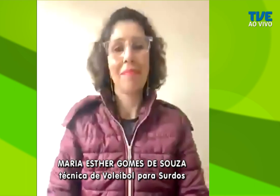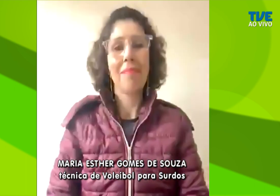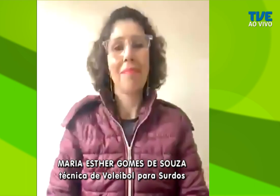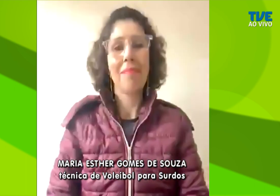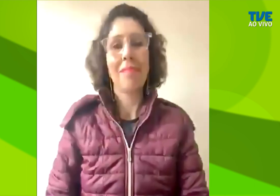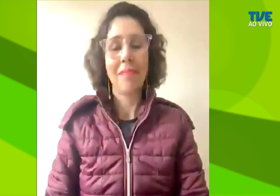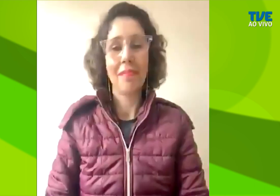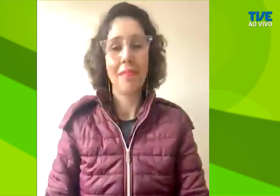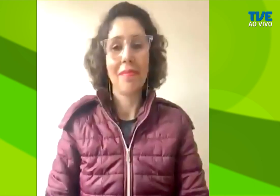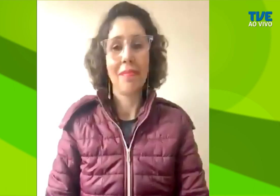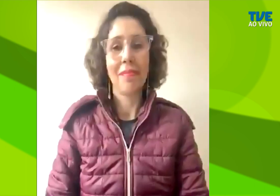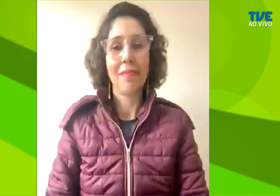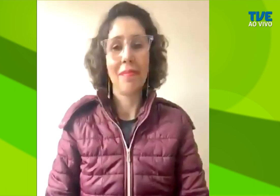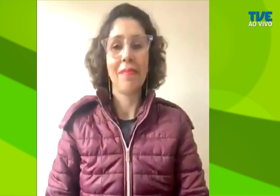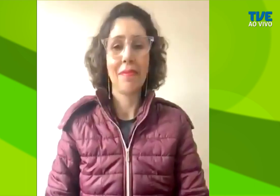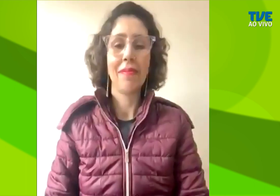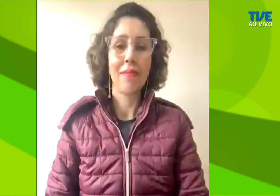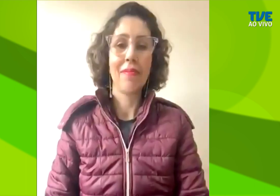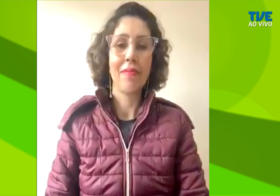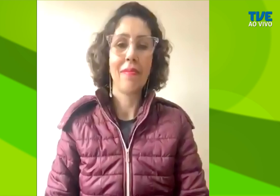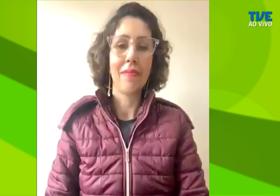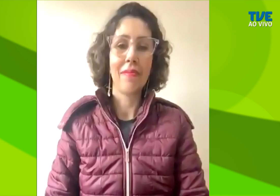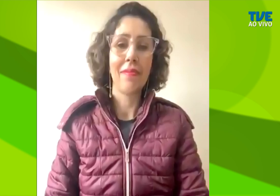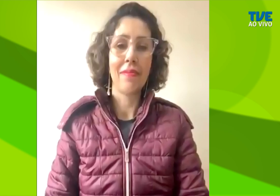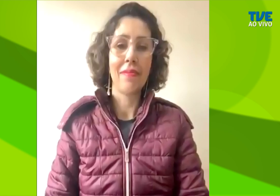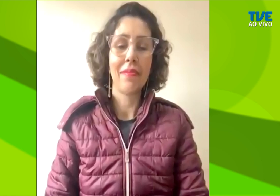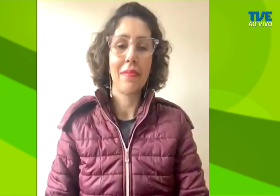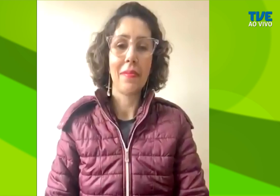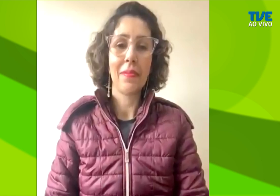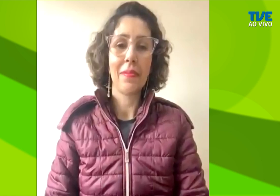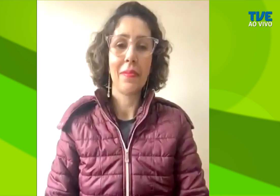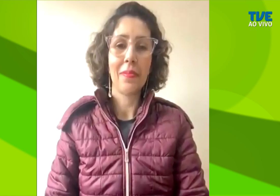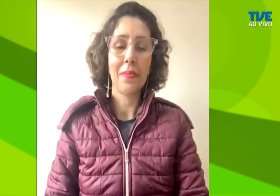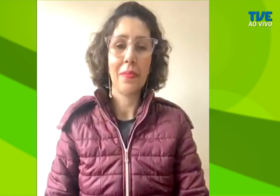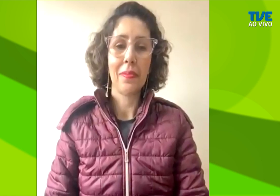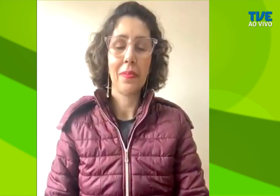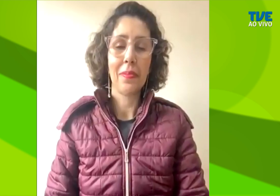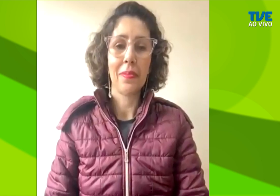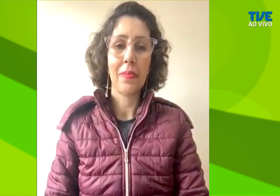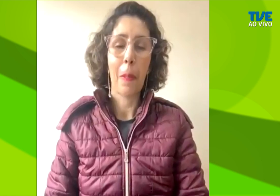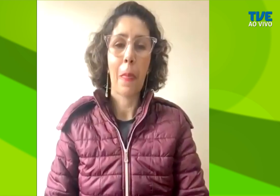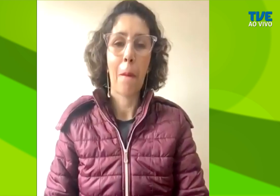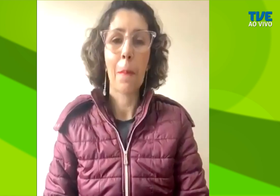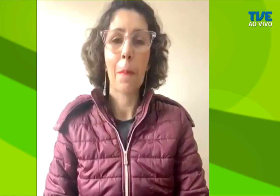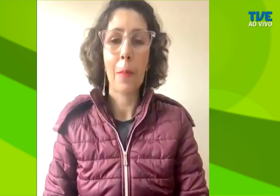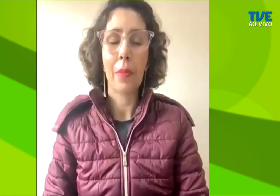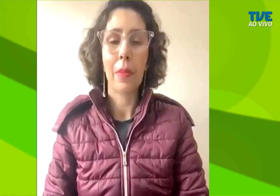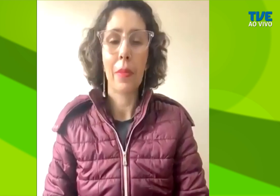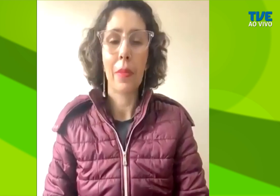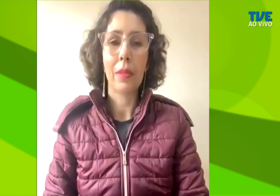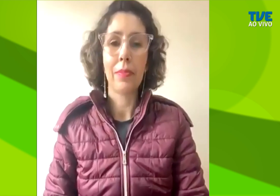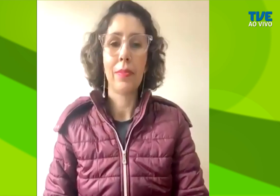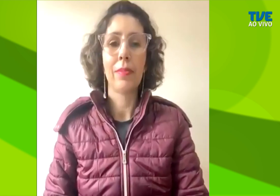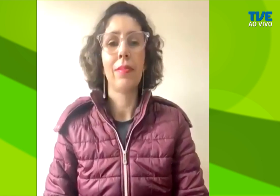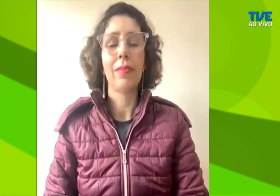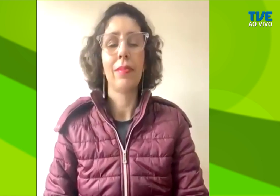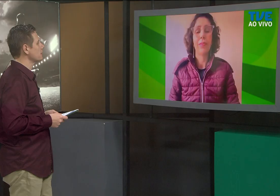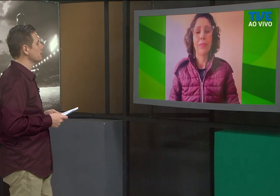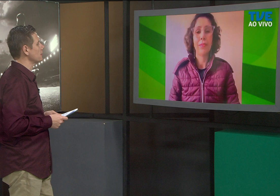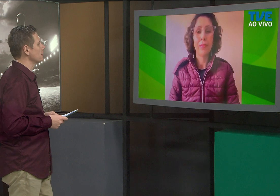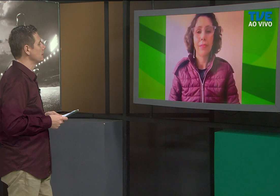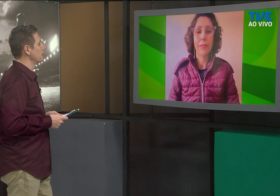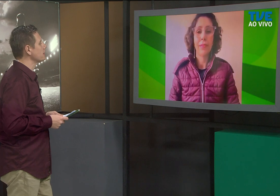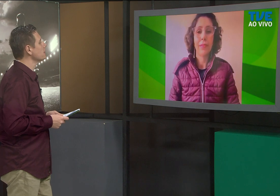Obrigado pela gentileza nos atender aqui. Bom, conta pra gente um pouquinho sobre essa primeira edição do campeonato, como que surgiu essa